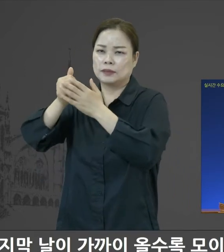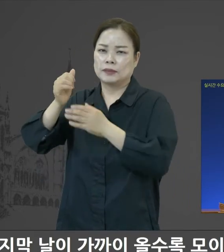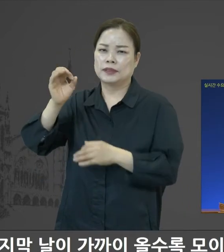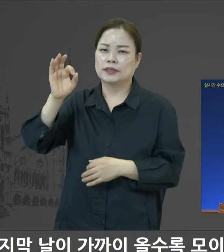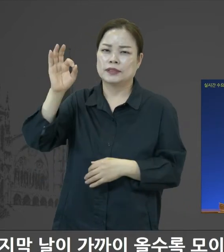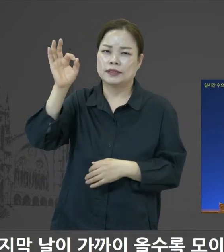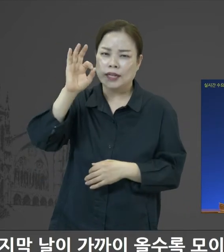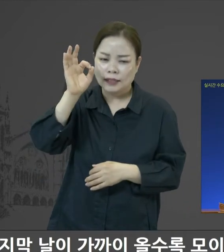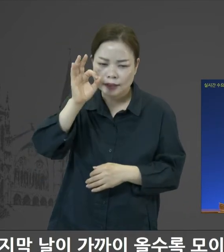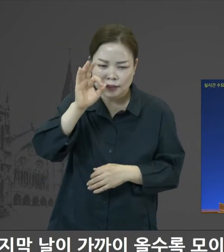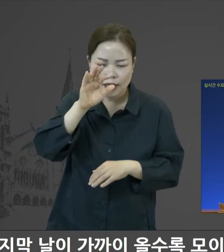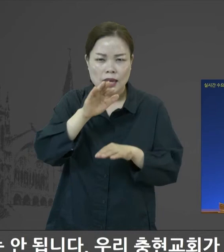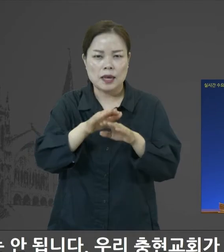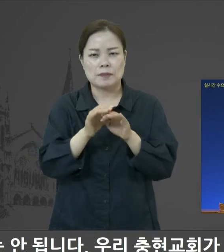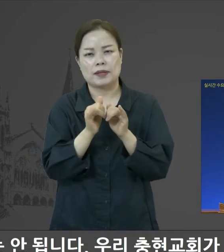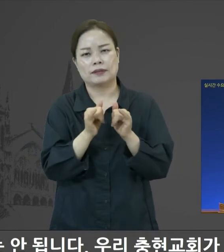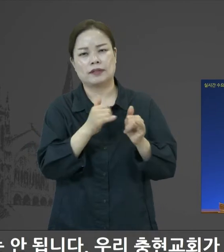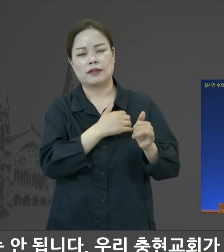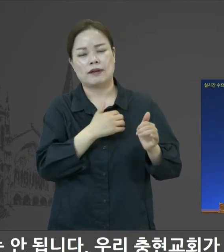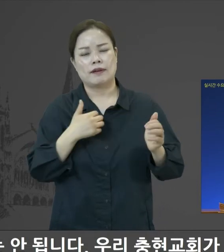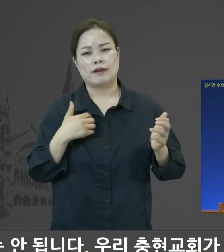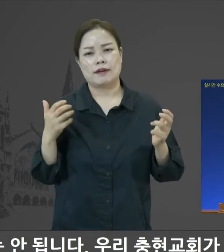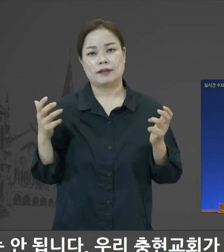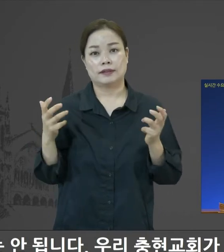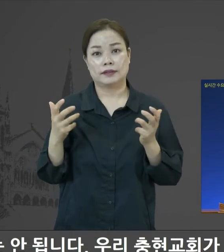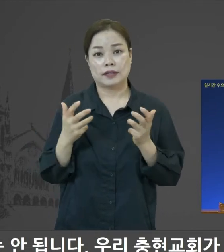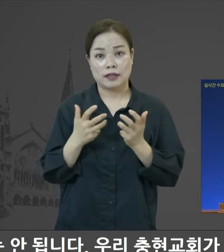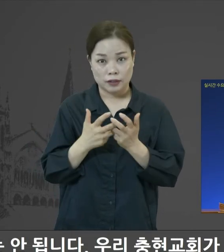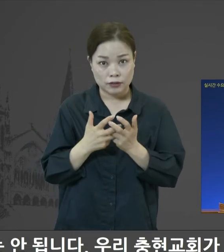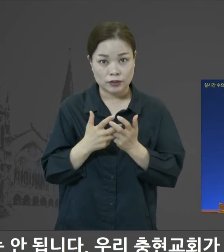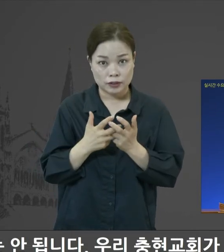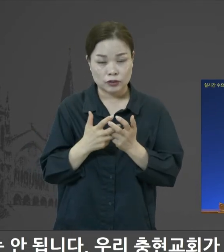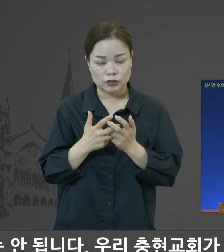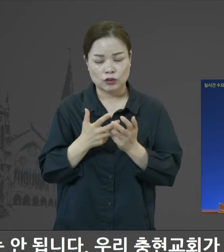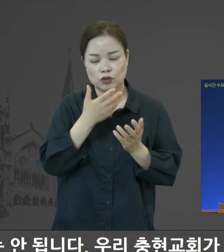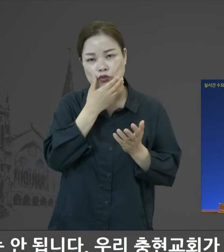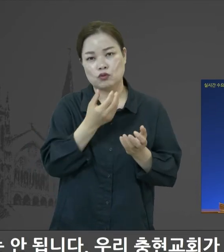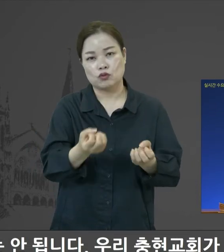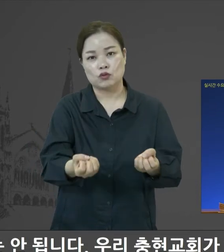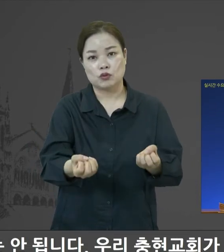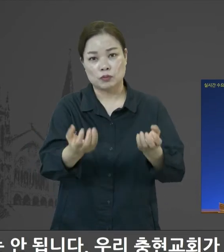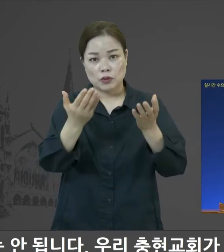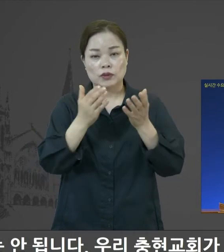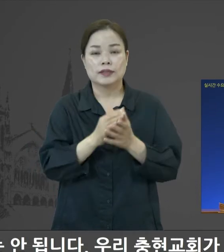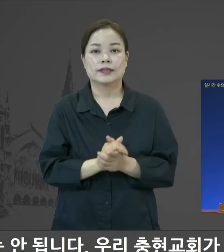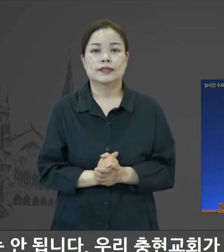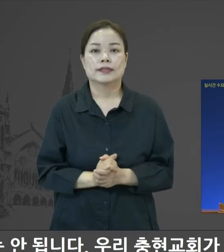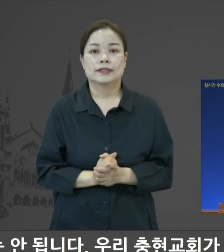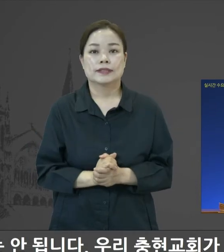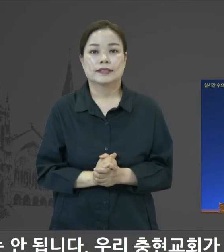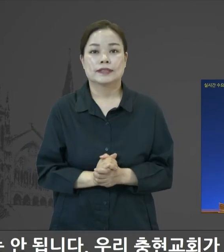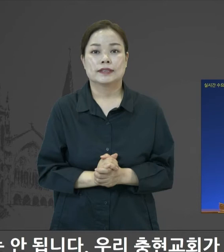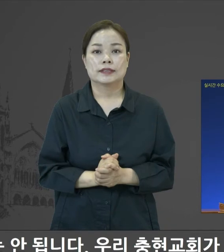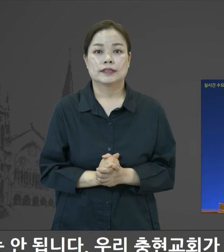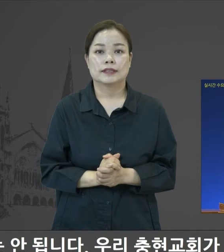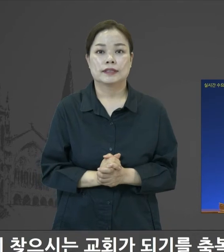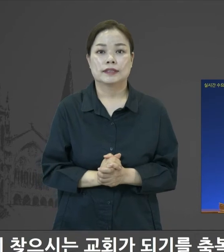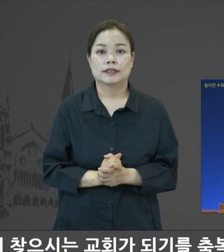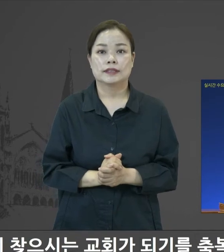진정한 예배자들로 가득 채워지는 교회가 되기를 축복합니다. 그러면